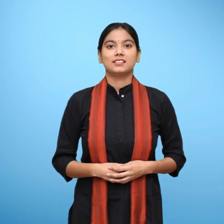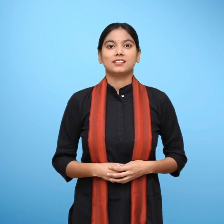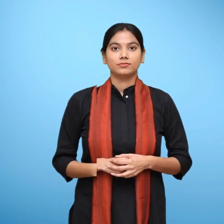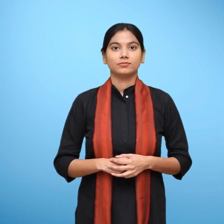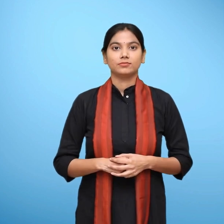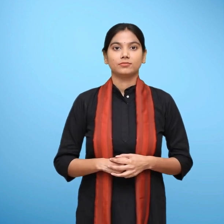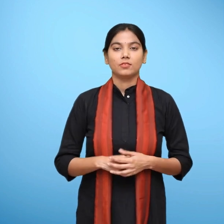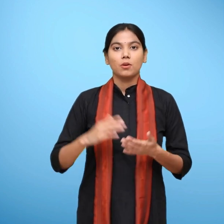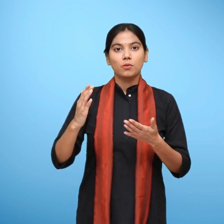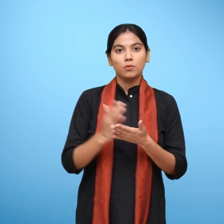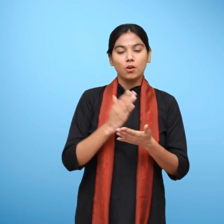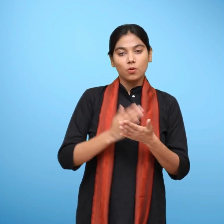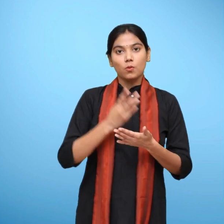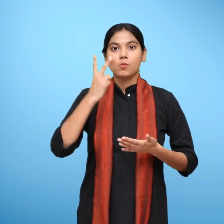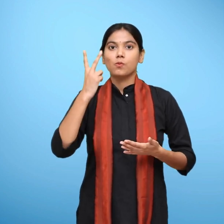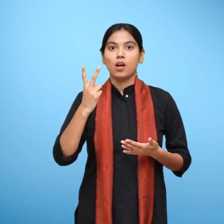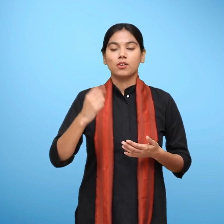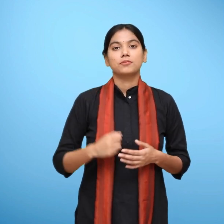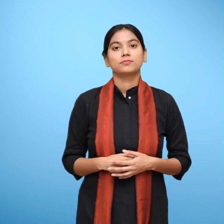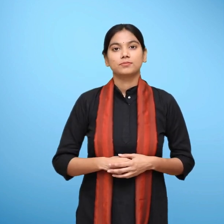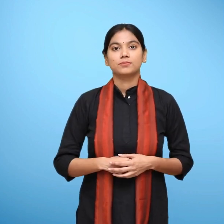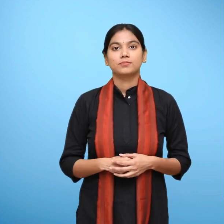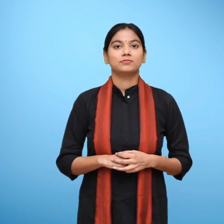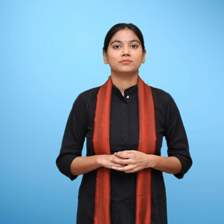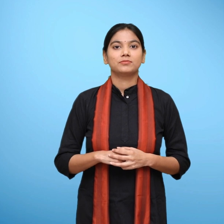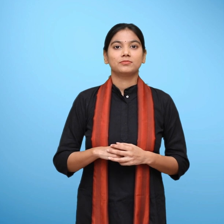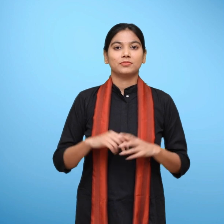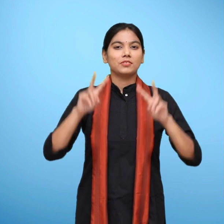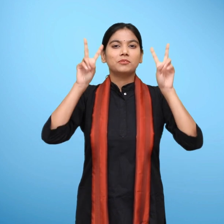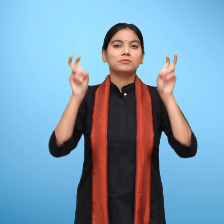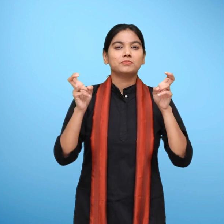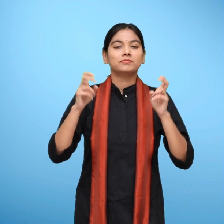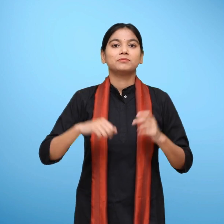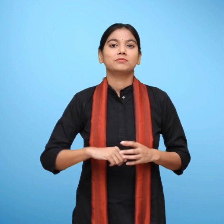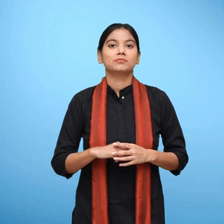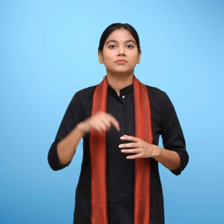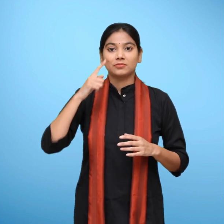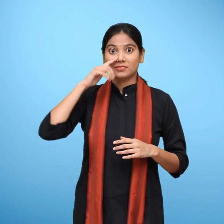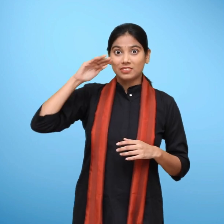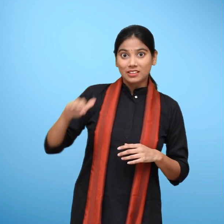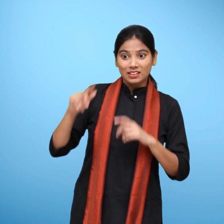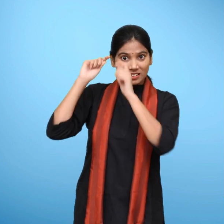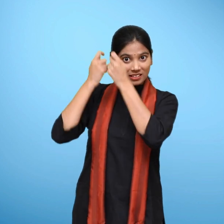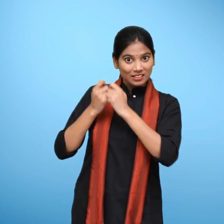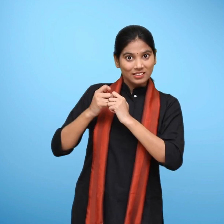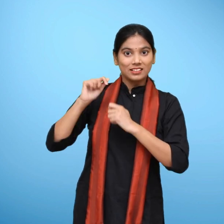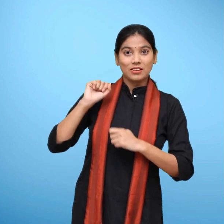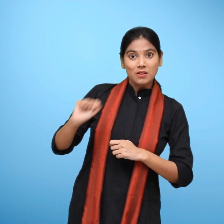मिले पृष्ठ संख्या दो सुने कहानी मीना का